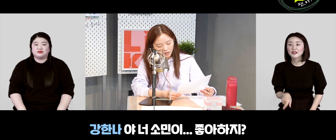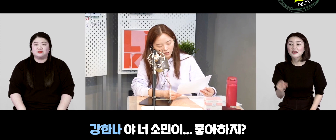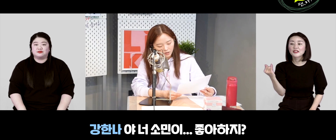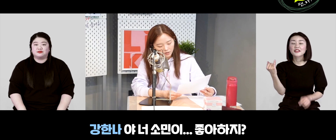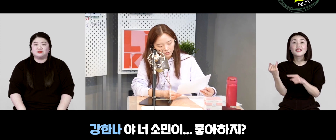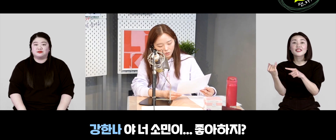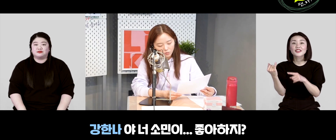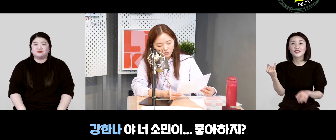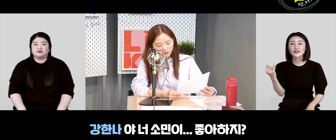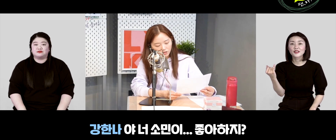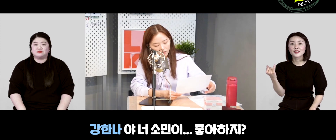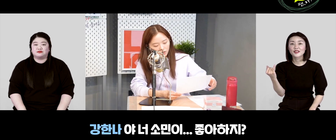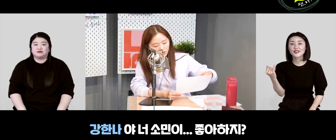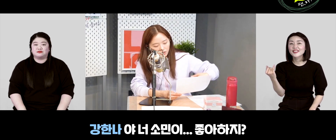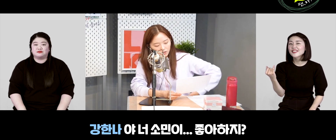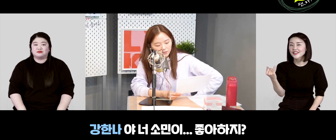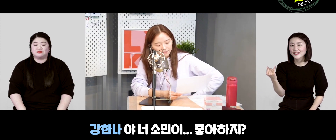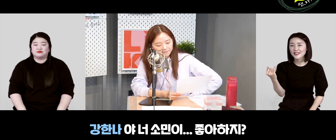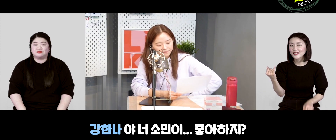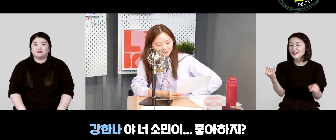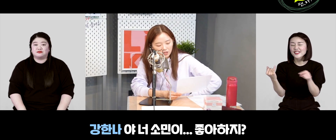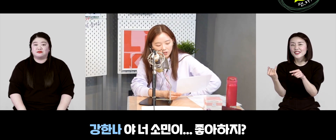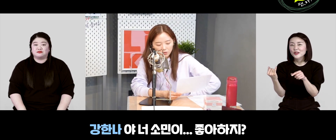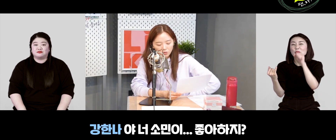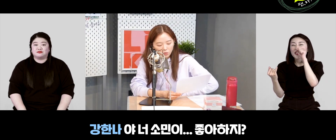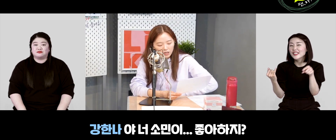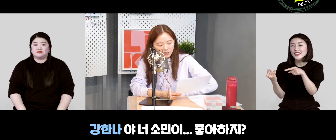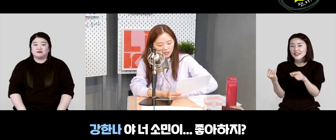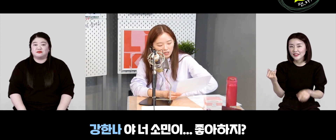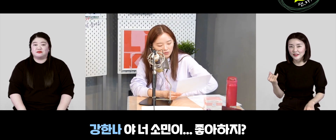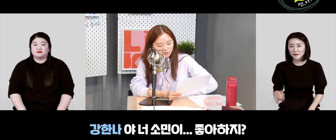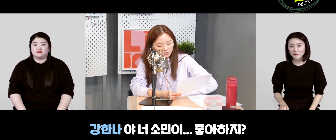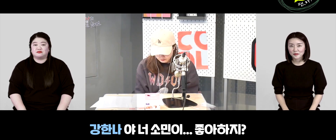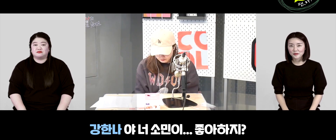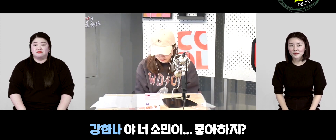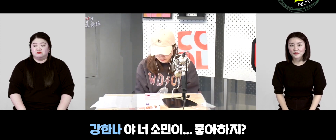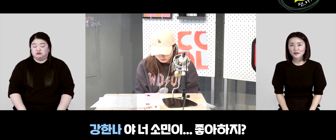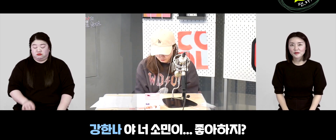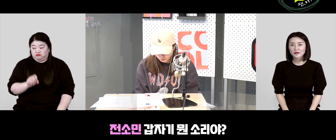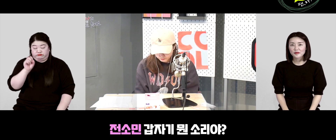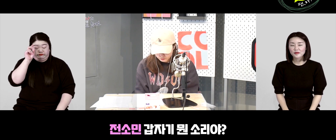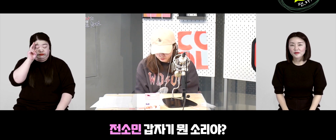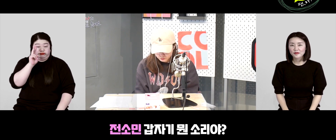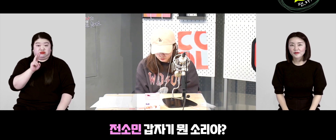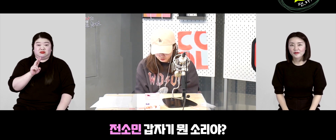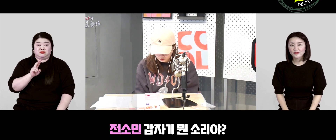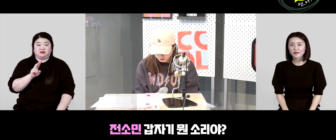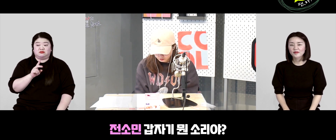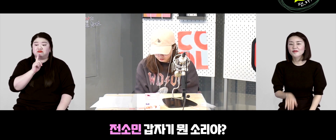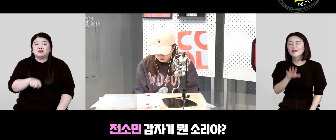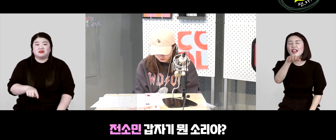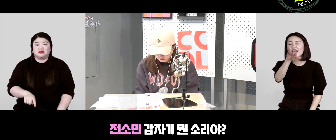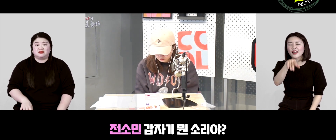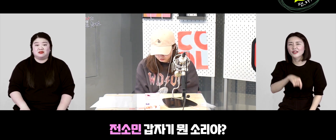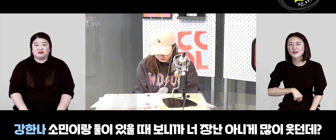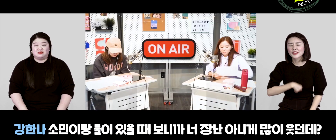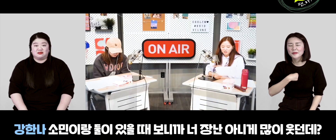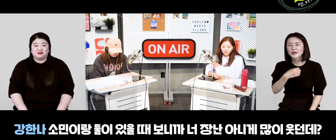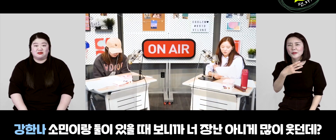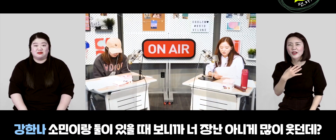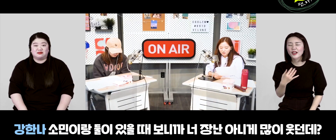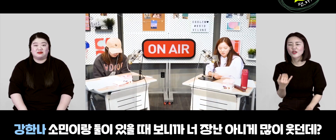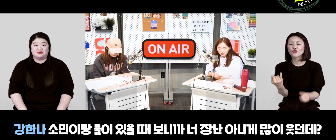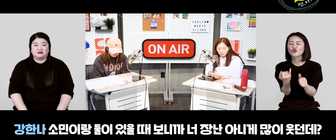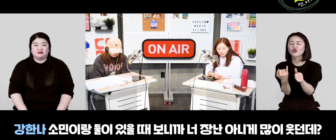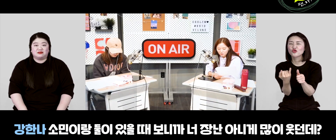너 소민이 너 좋아하지? 갑자기 뭔 소리야?